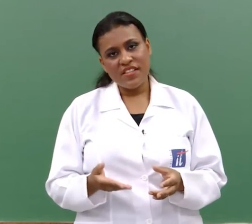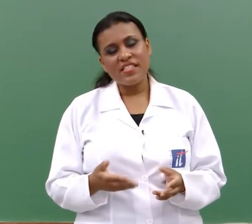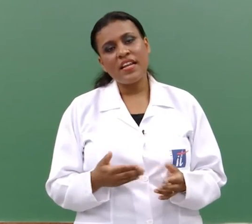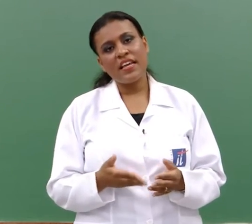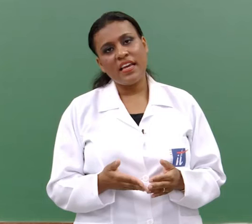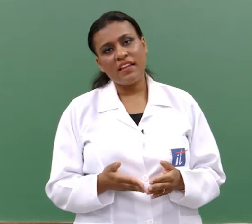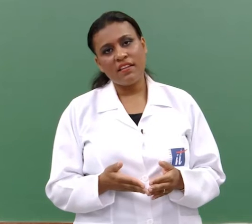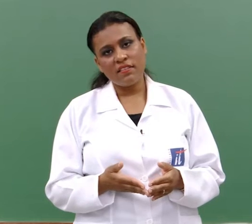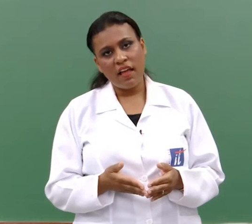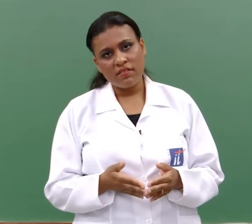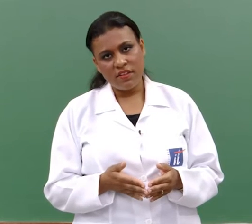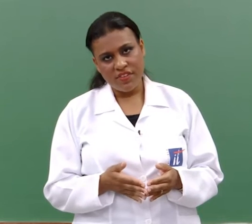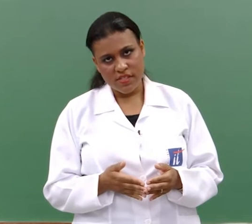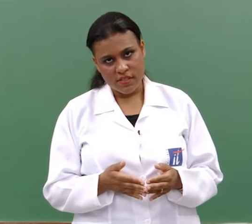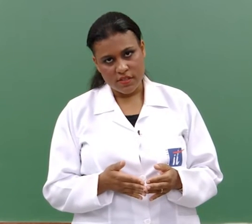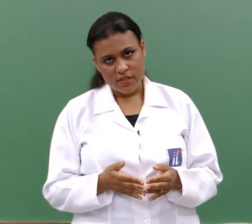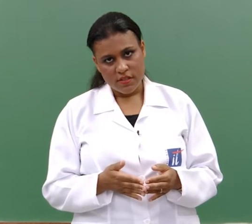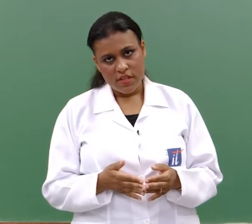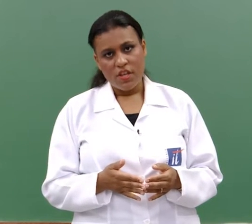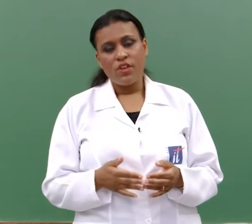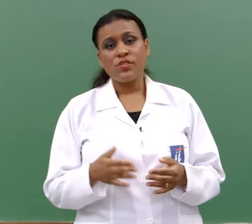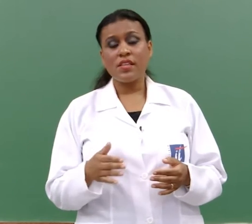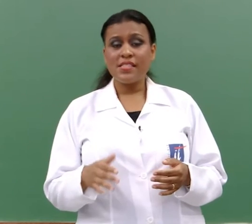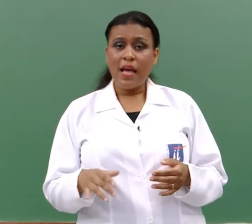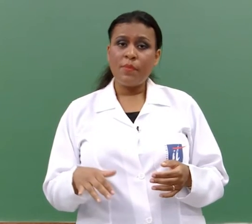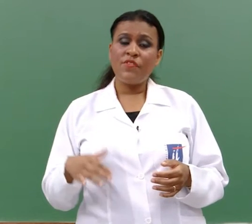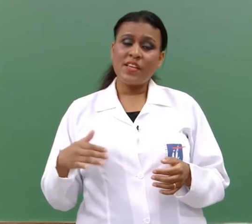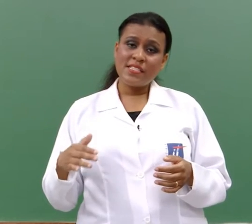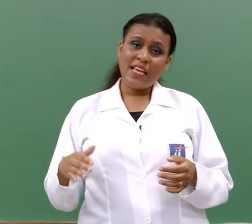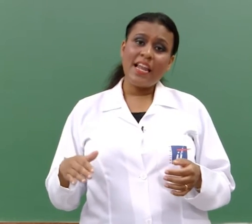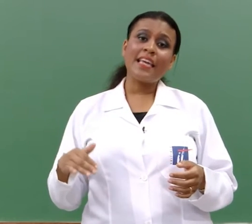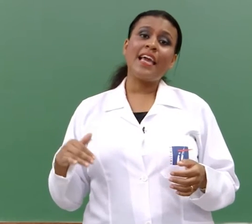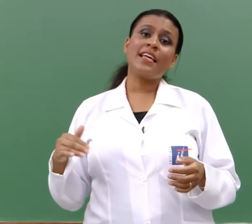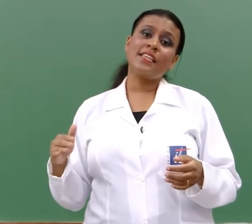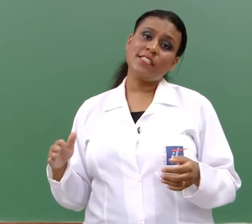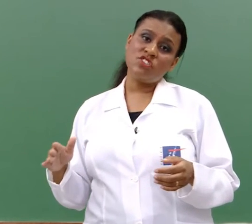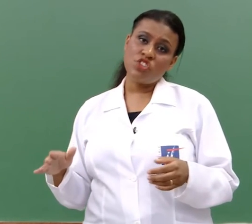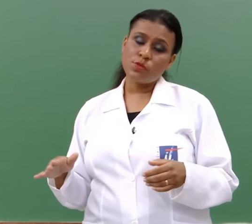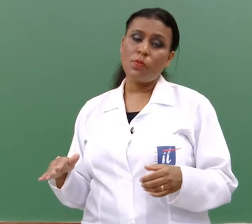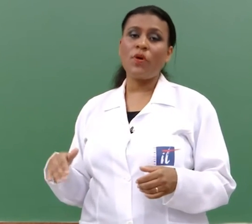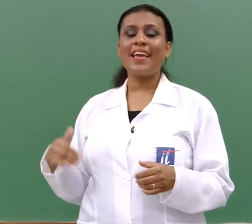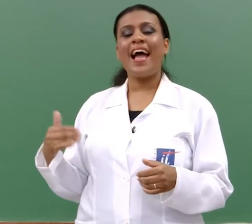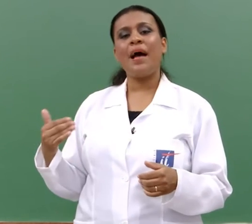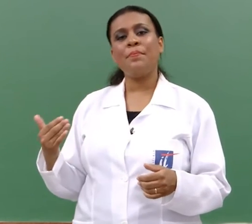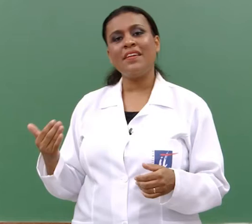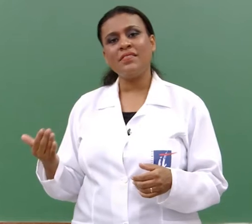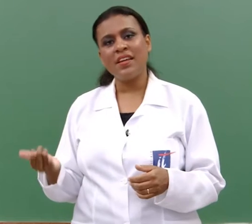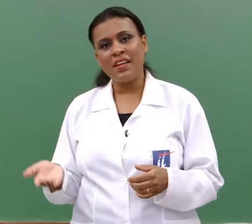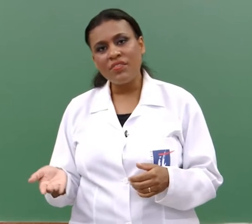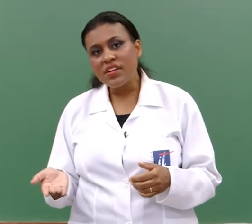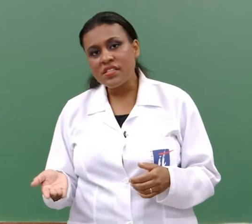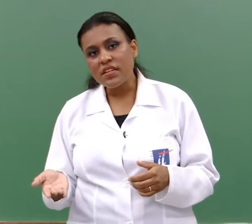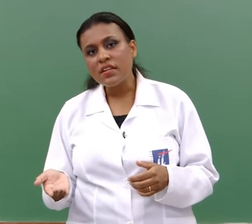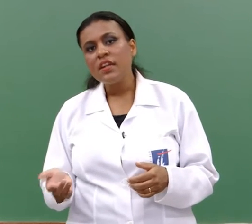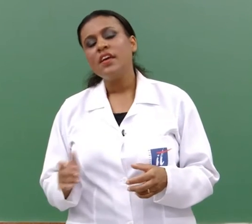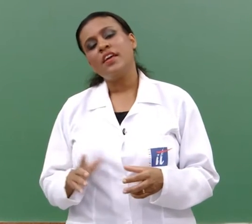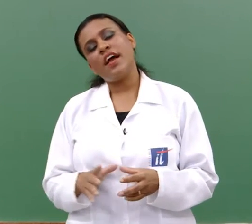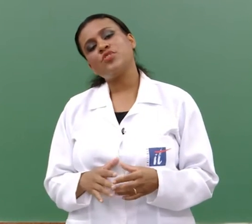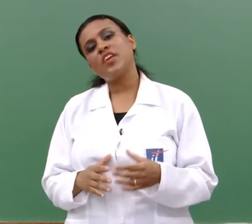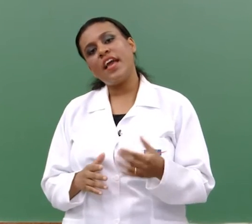fazer aquele que tenta fazer. Só sabe fazer aquele que se dispõe a aprender a fazer. E acho que é